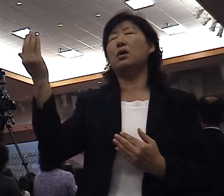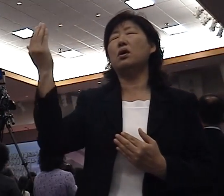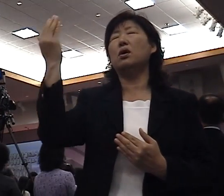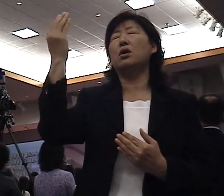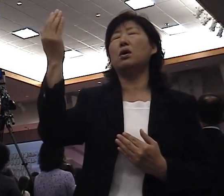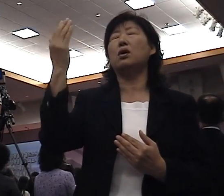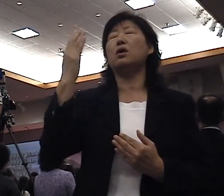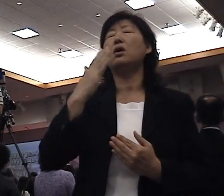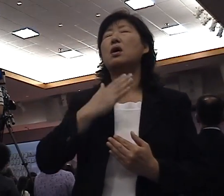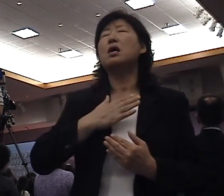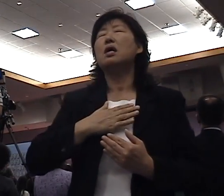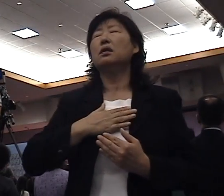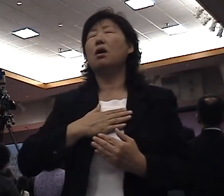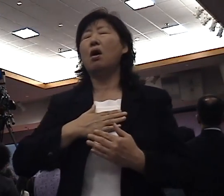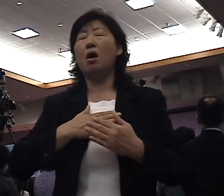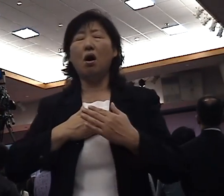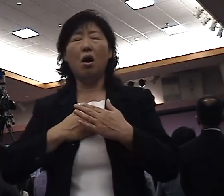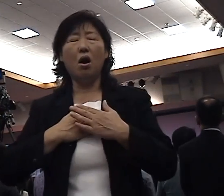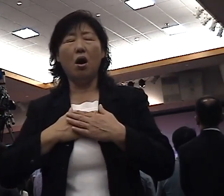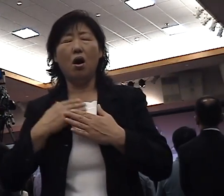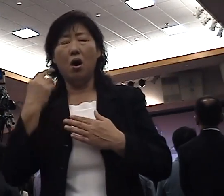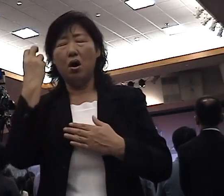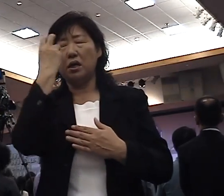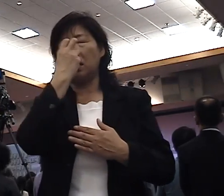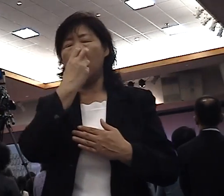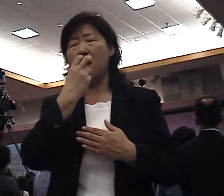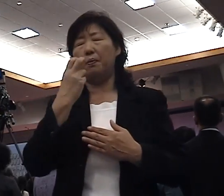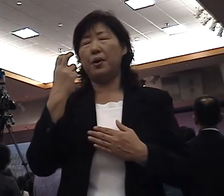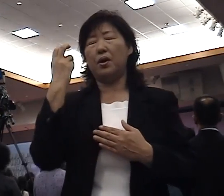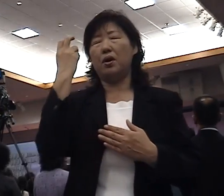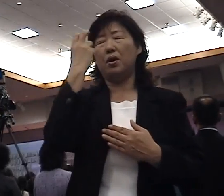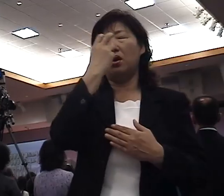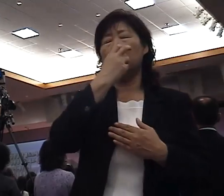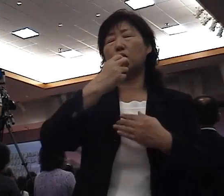성령님 날